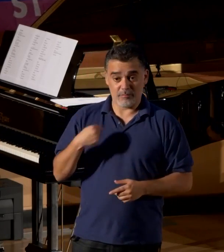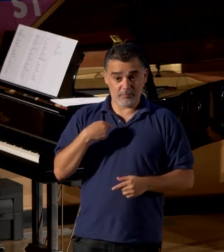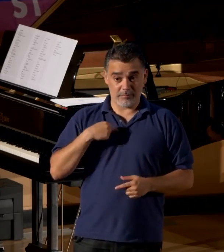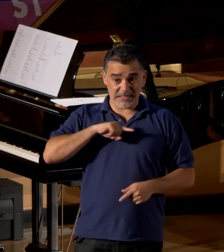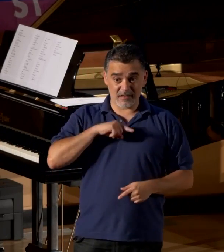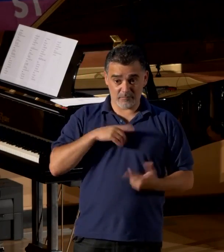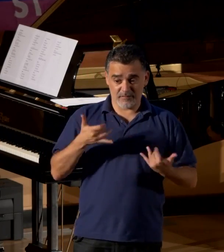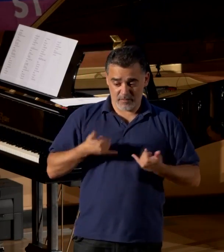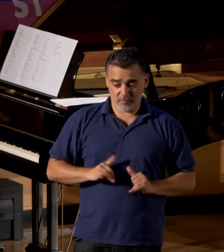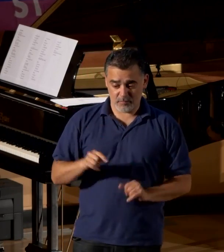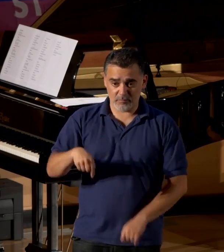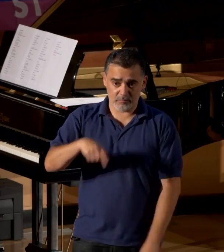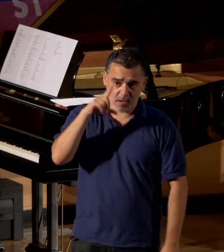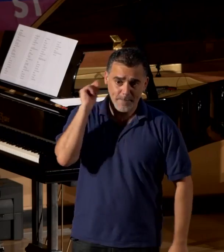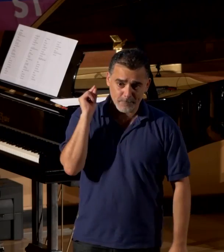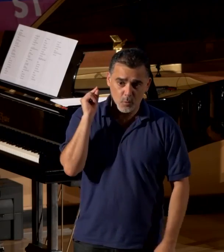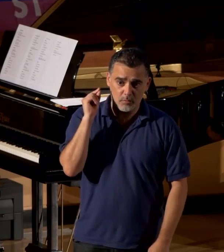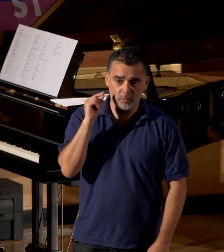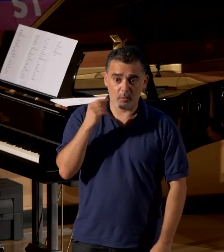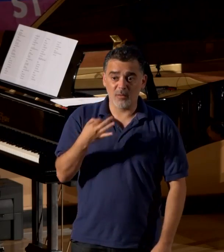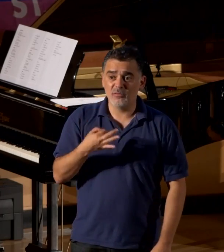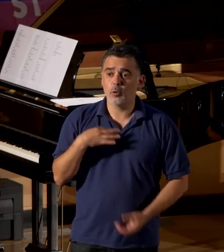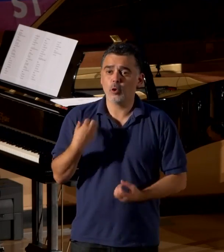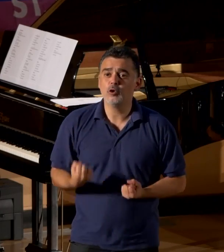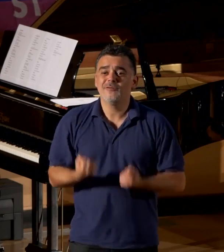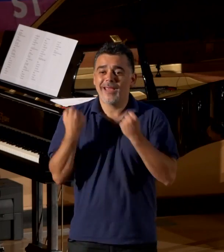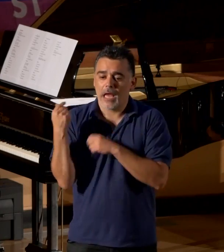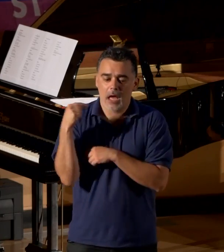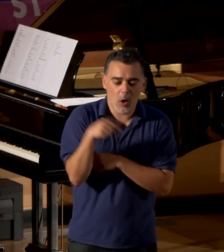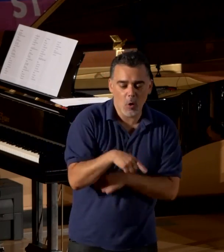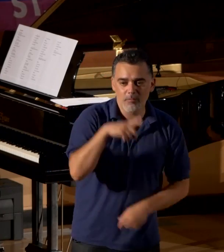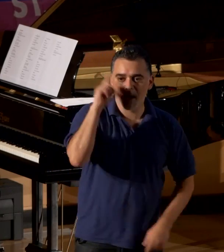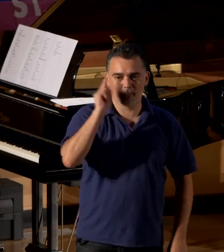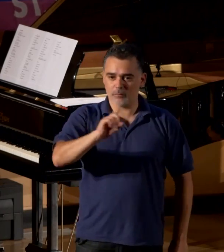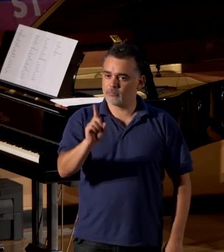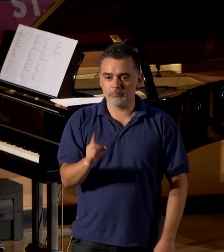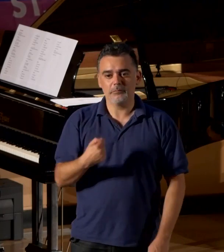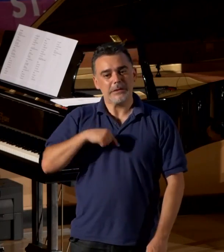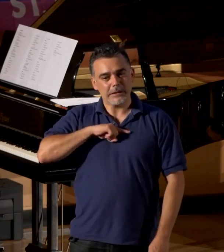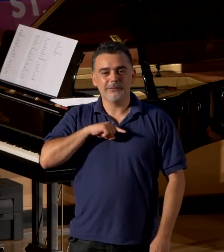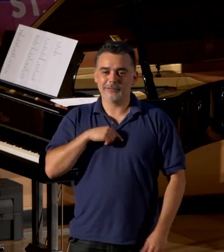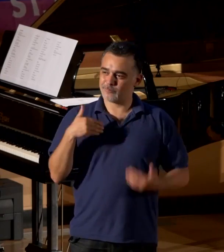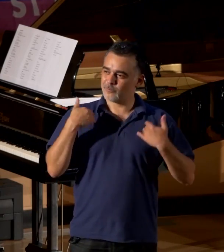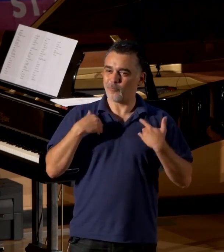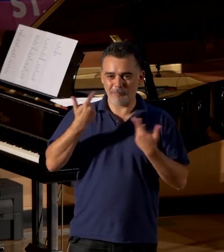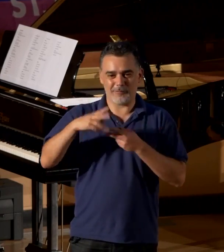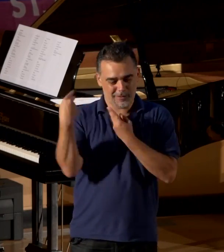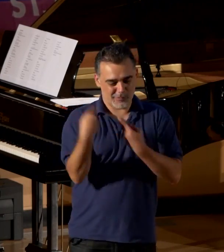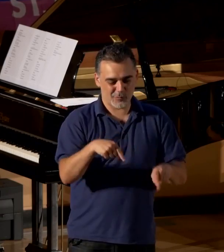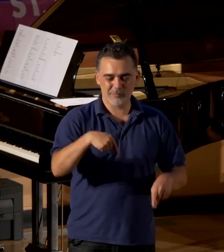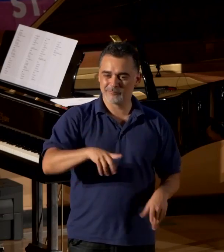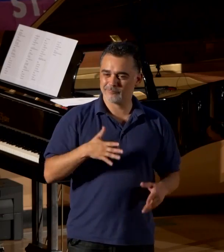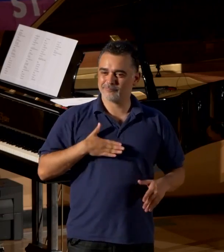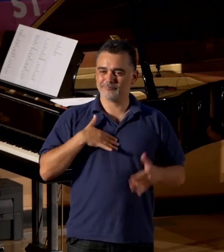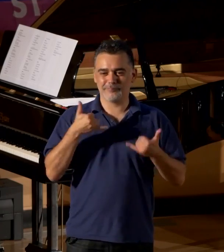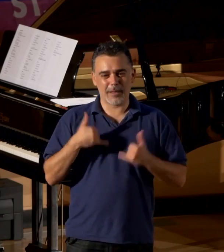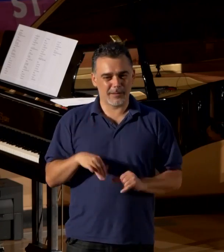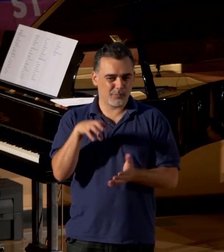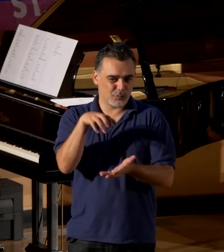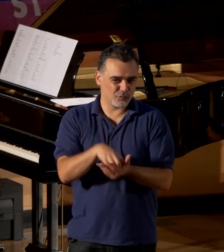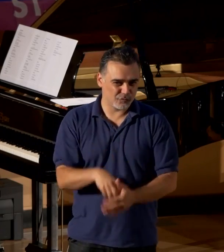Also insofern, das war nicht schwer, nach Hamburg zu kommen. Und ich freue mich sehr, in meiner Geburtsstadt auch mal wieder unterwegs sein zu